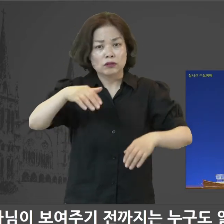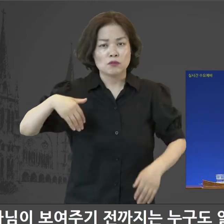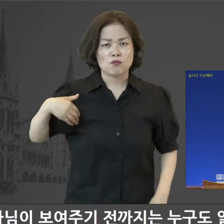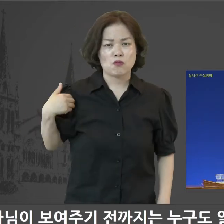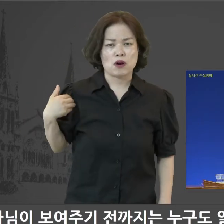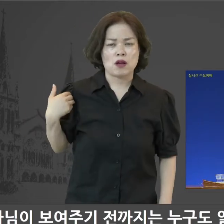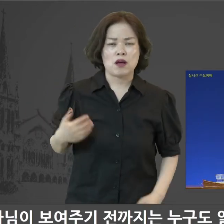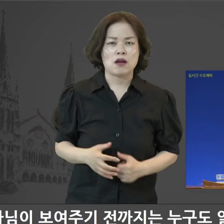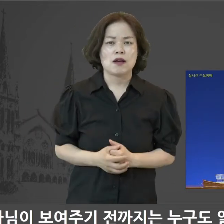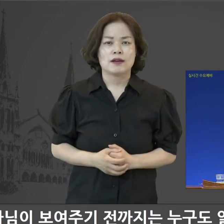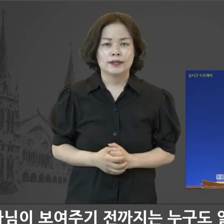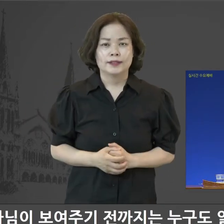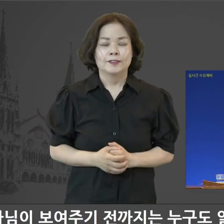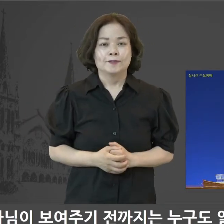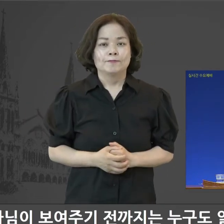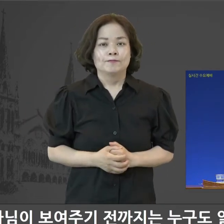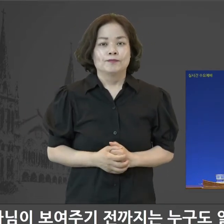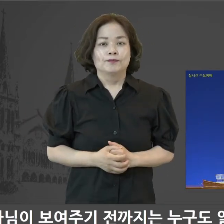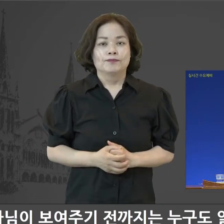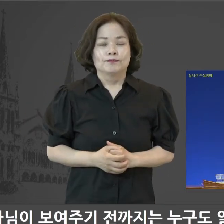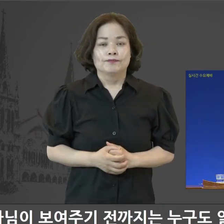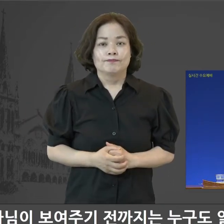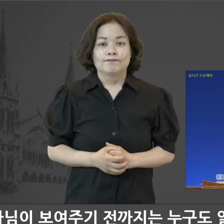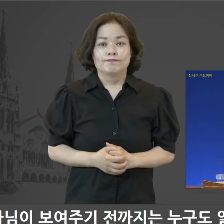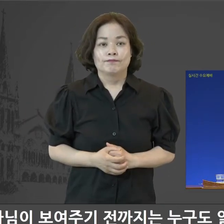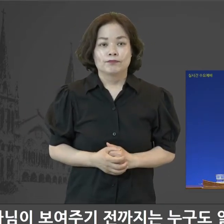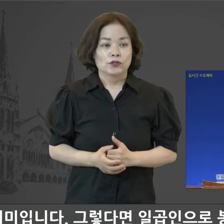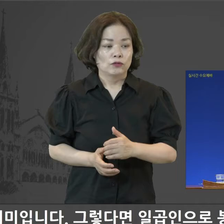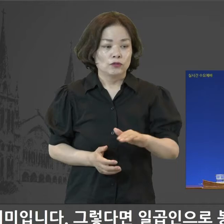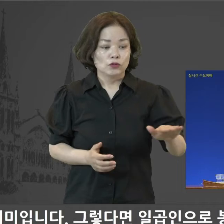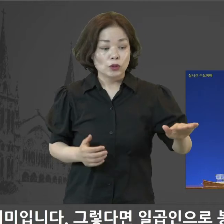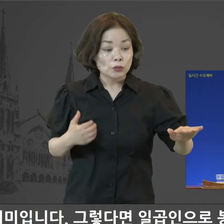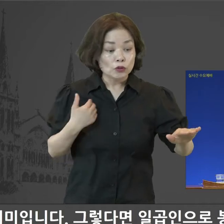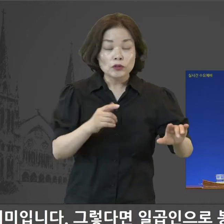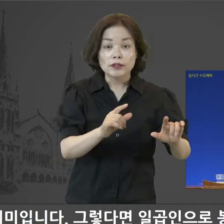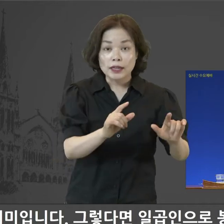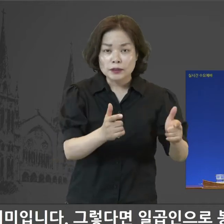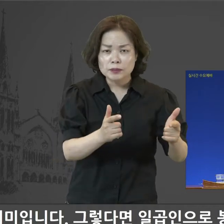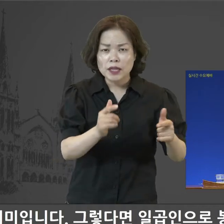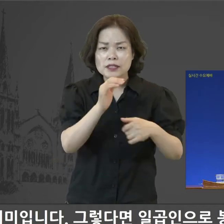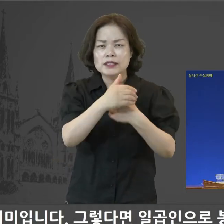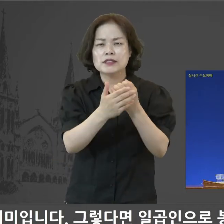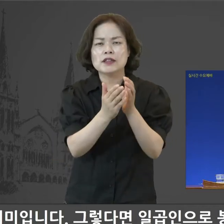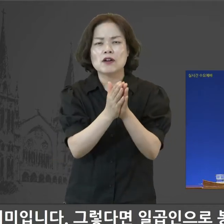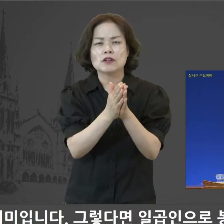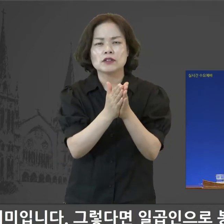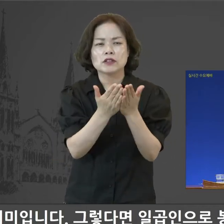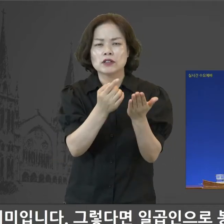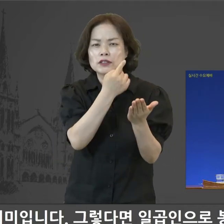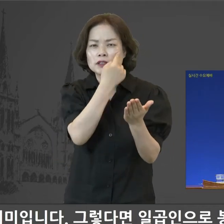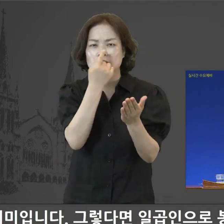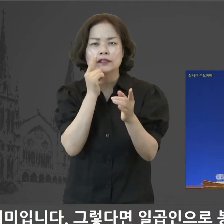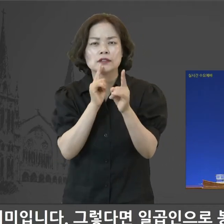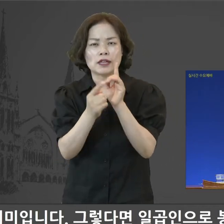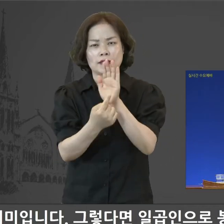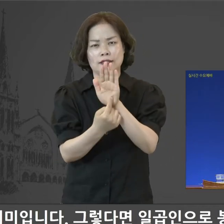수가 없는 것인가? 또 그렇지는 않습니다. 왜냐하면 성경은 성경을 증언하게 되어 있거든요.